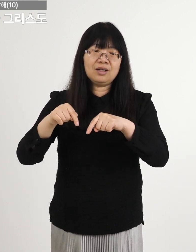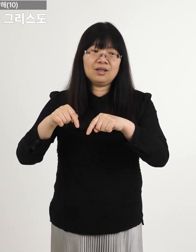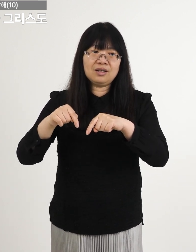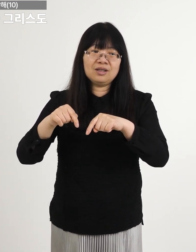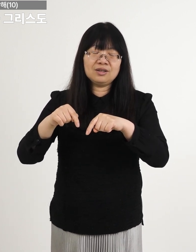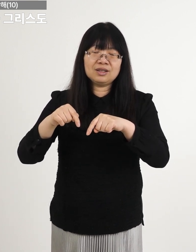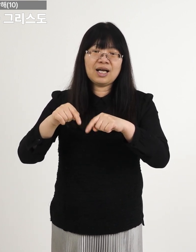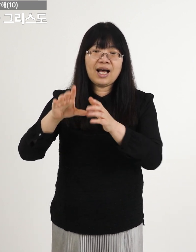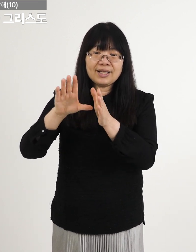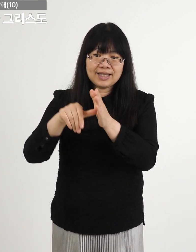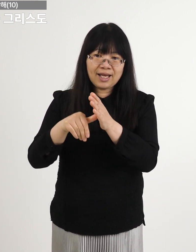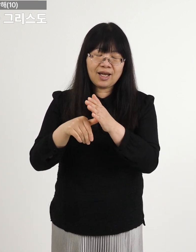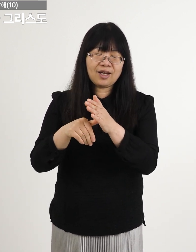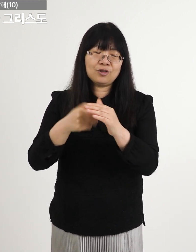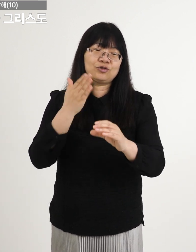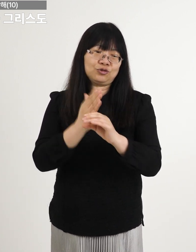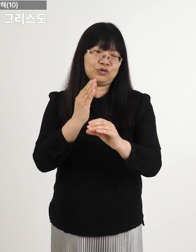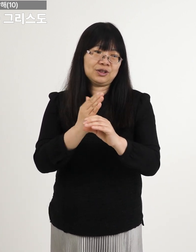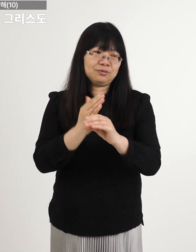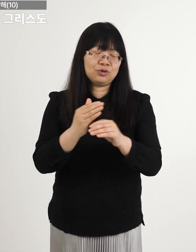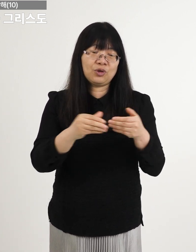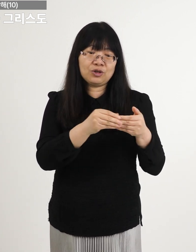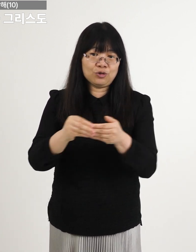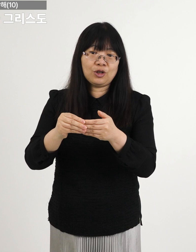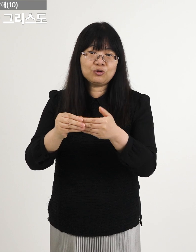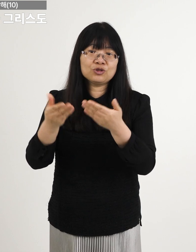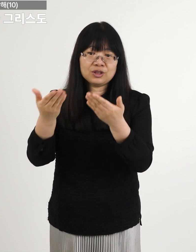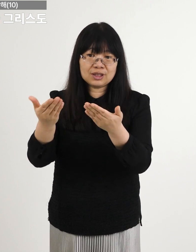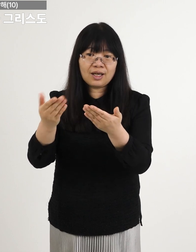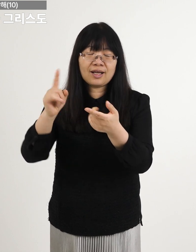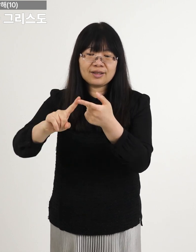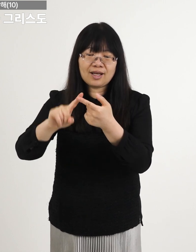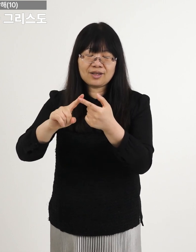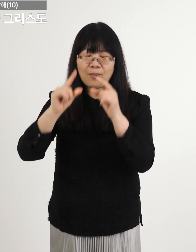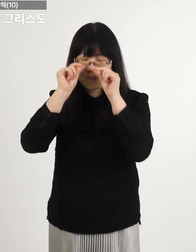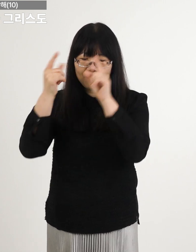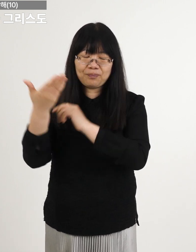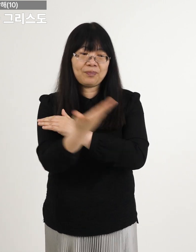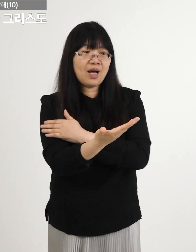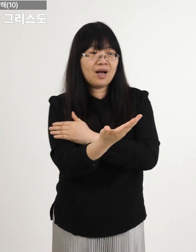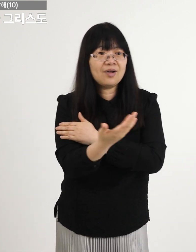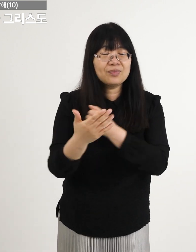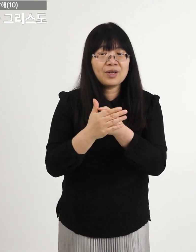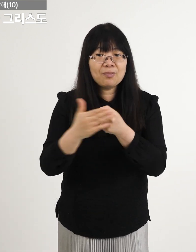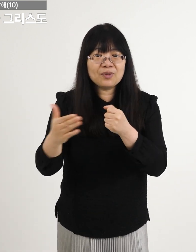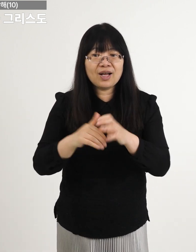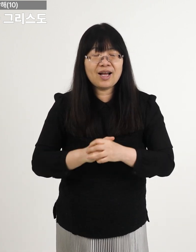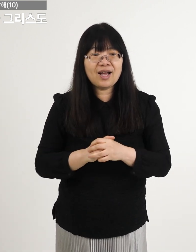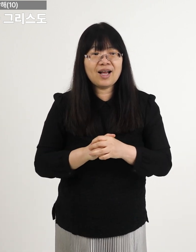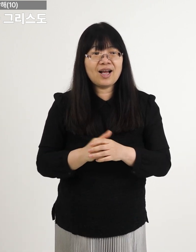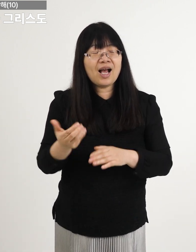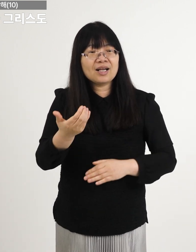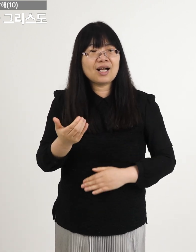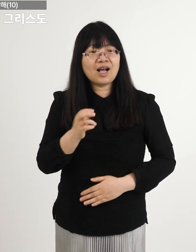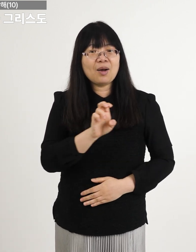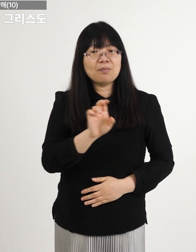주체인가를 눈뜨게 만드는 거예요. 그래서 매직 카펫 얘기를